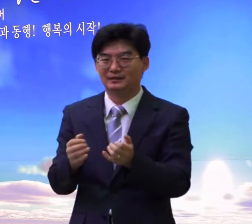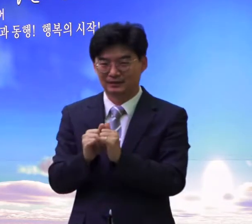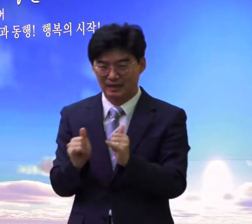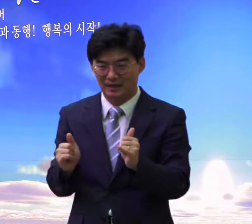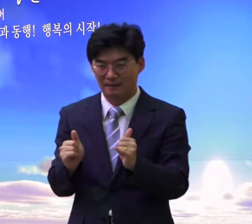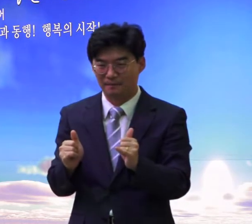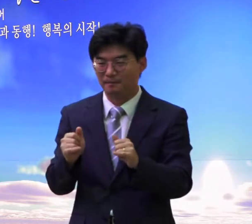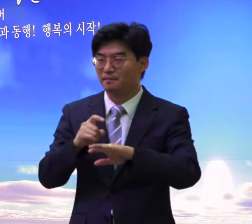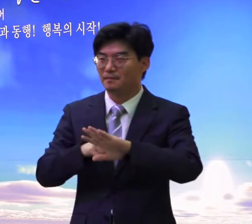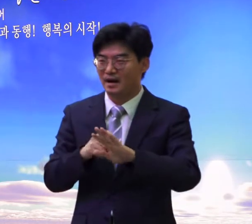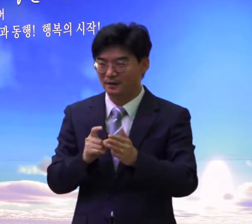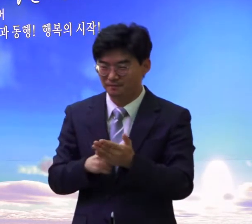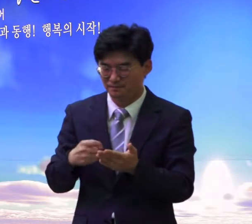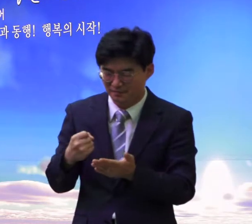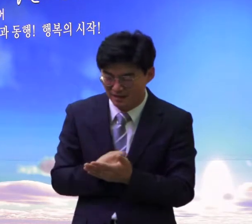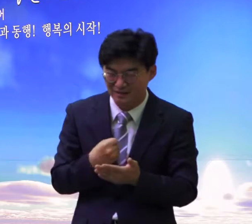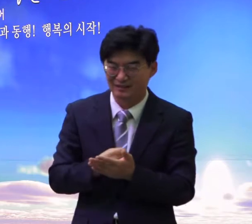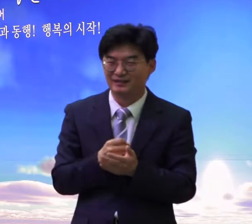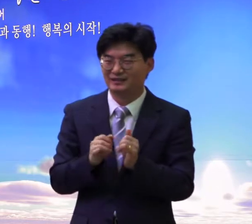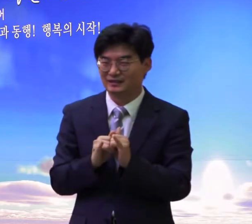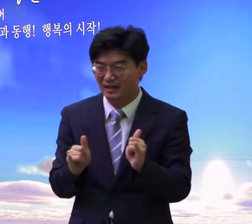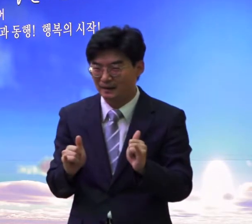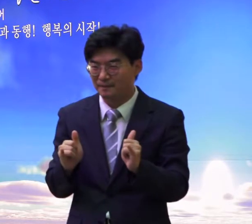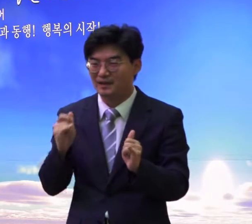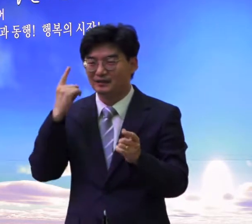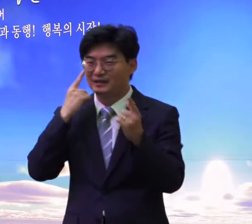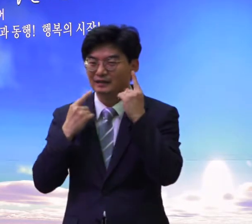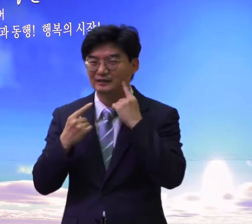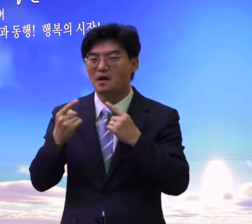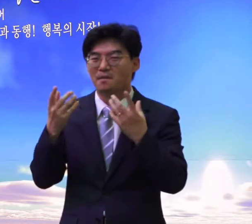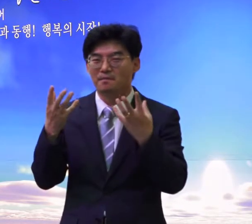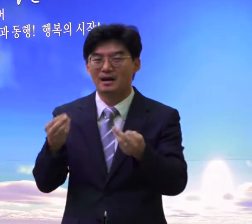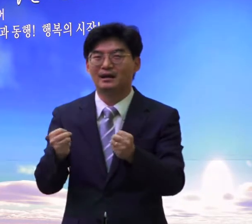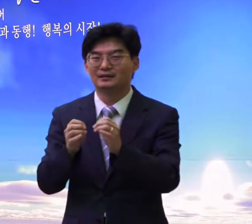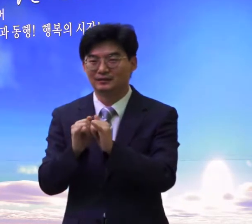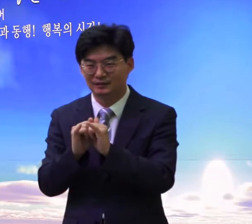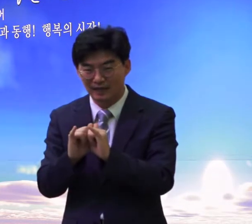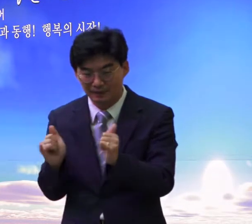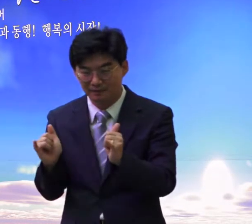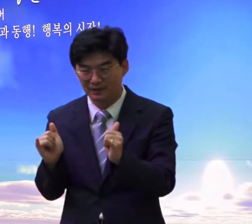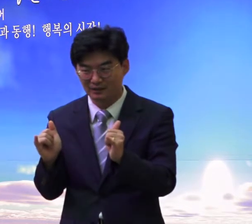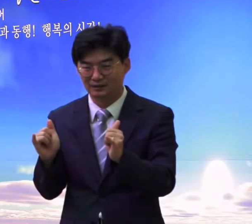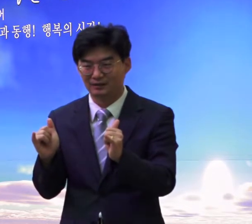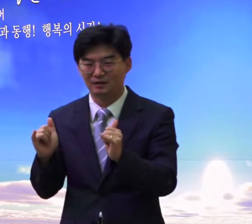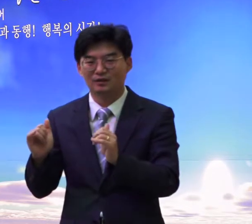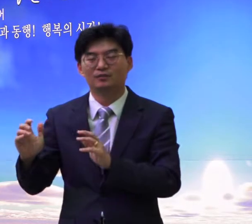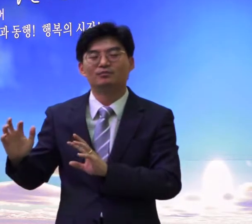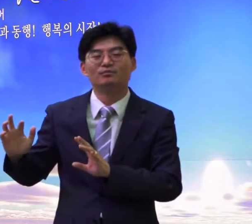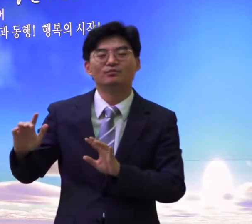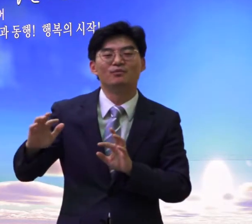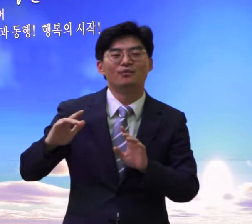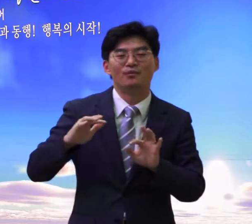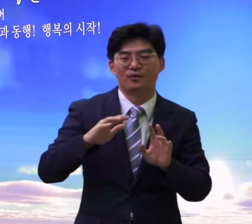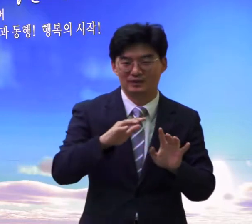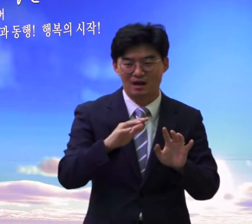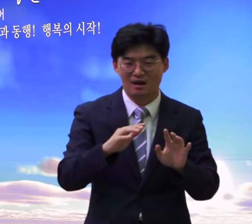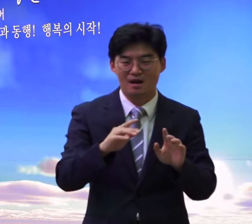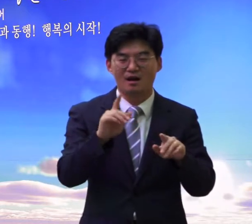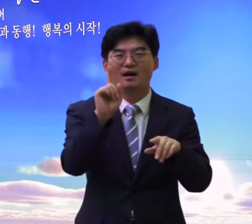사람들, 마음이 원통한 사람들, 이런 사람들이 다윗에게로 그 아둘람 굴로 모여들었습니다.